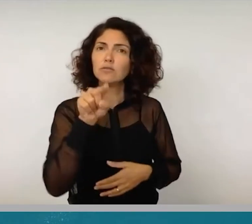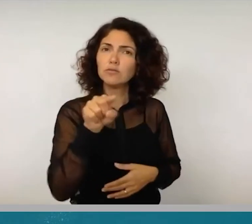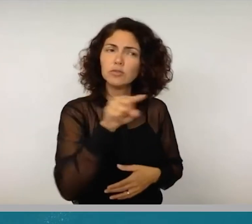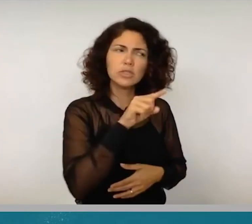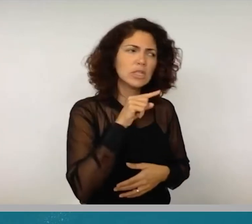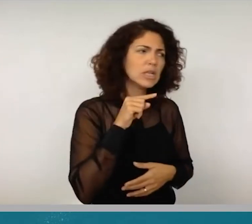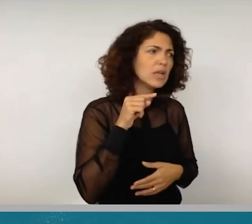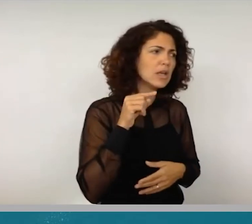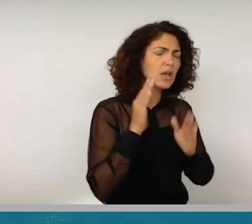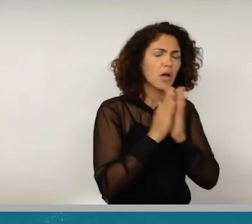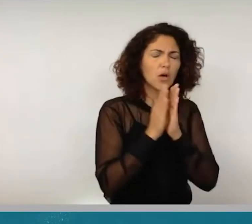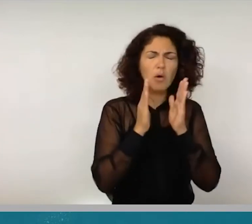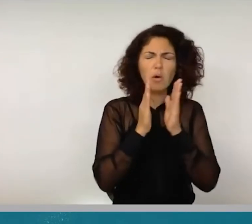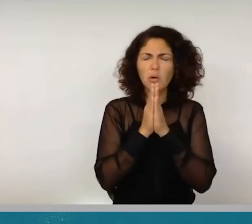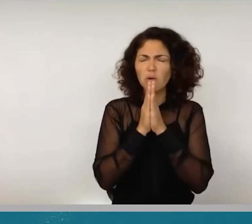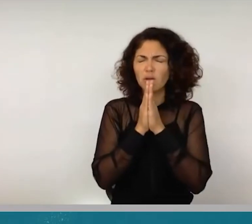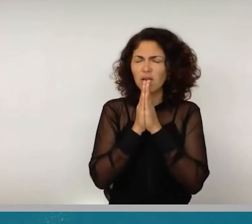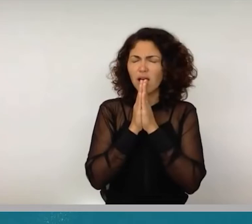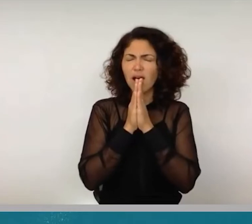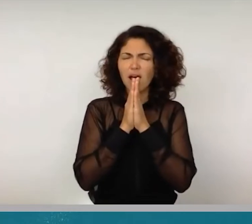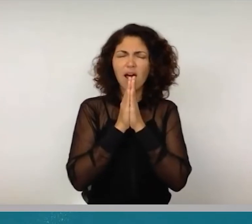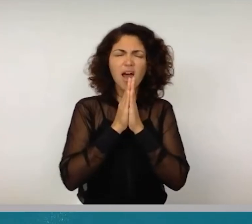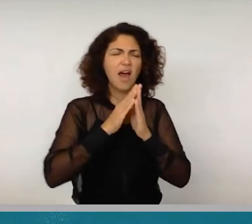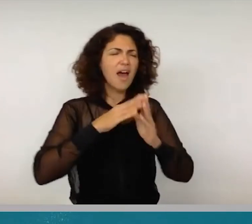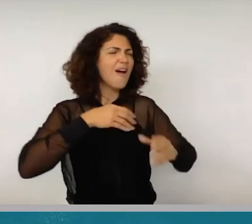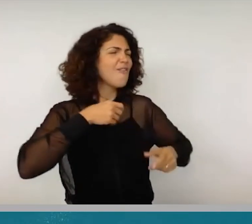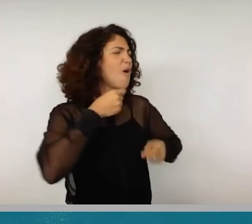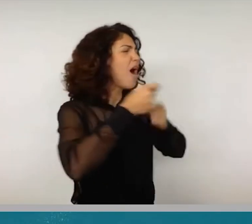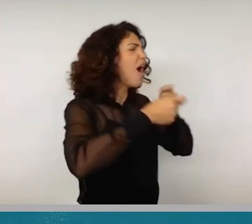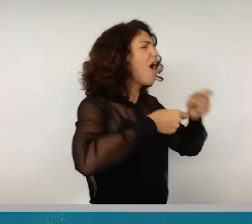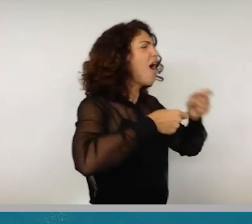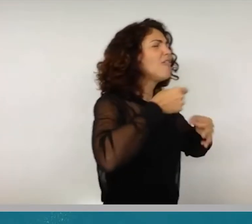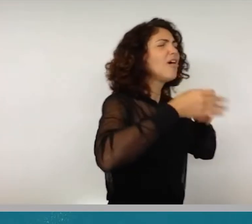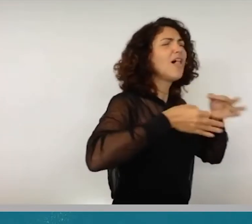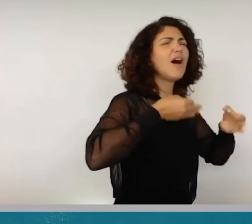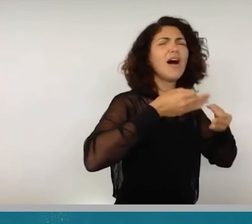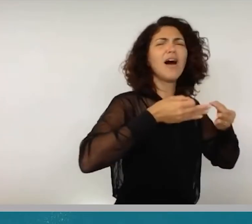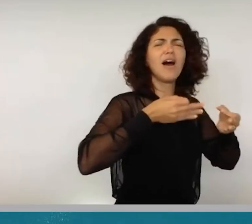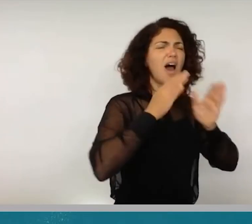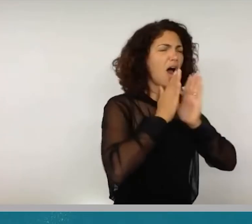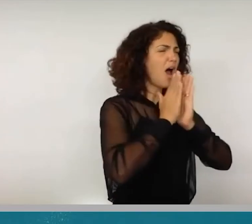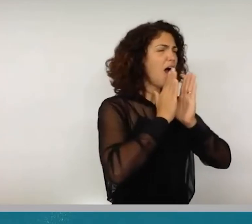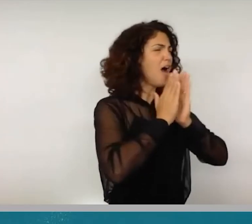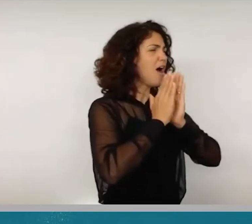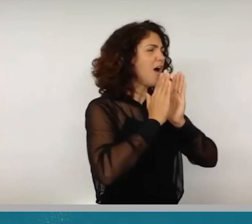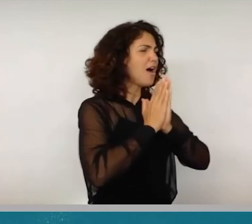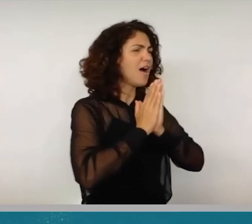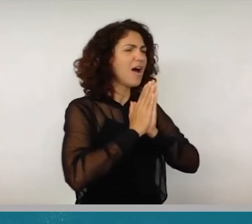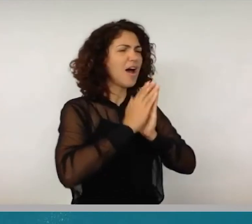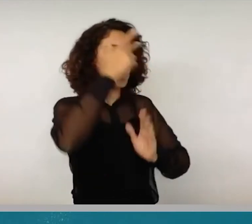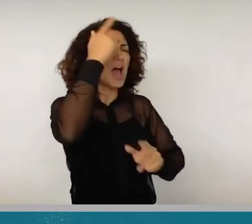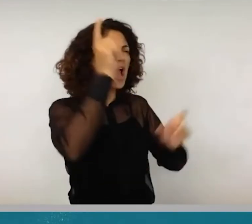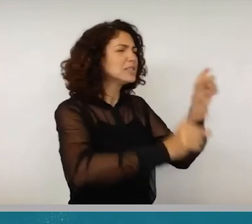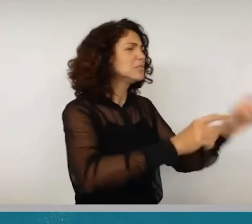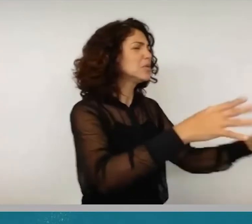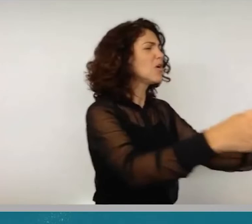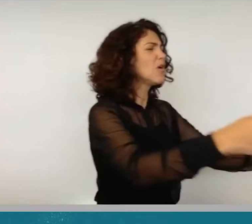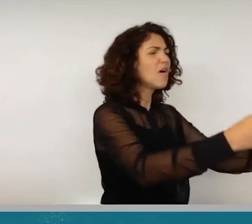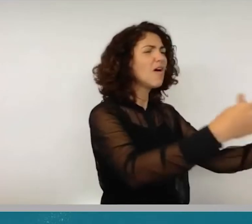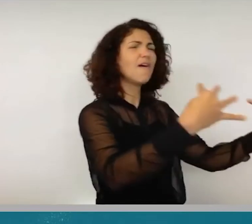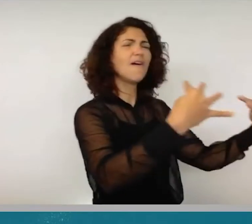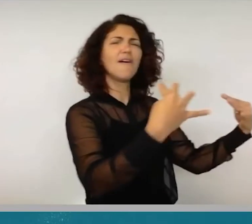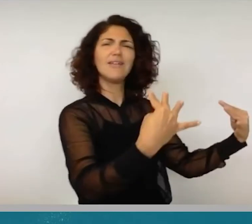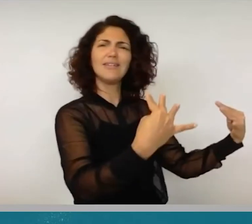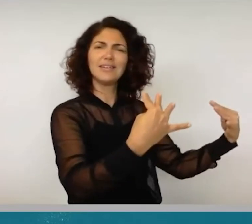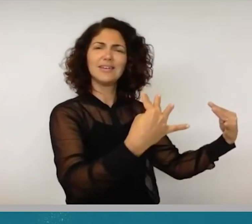porque gostam de orar em pé nas sinagogas e nos cantos das praças para serem vistos dos homens. Em verdade vos digo que